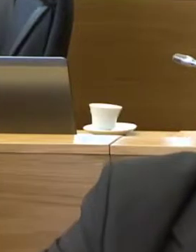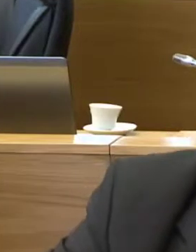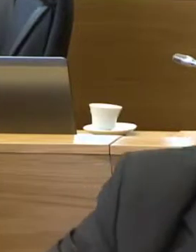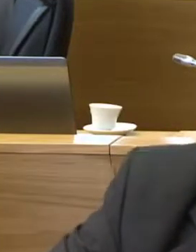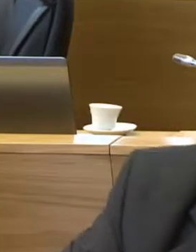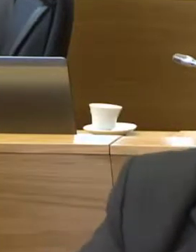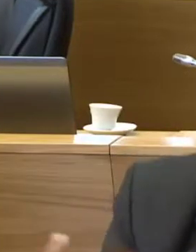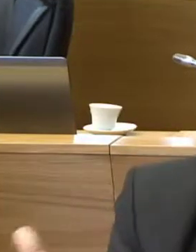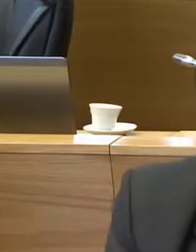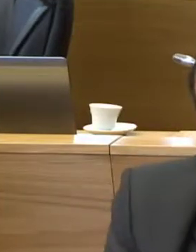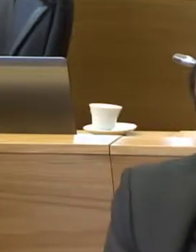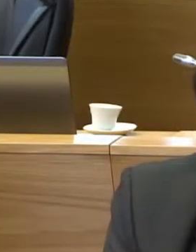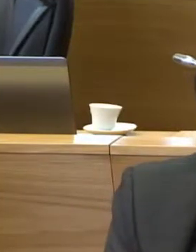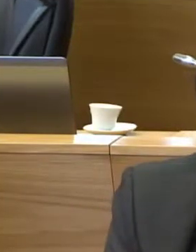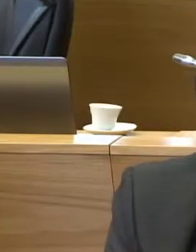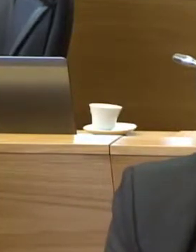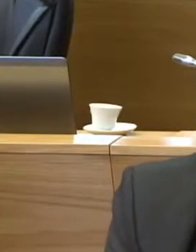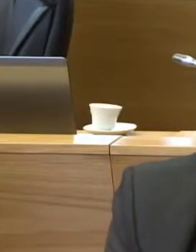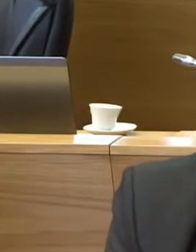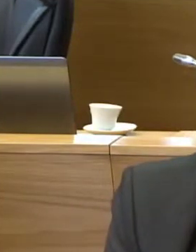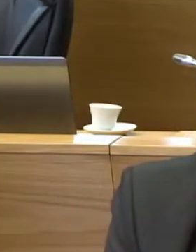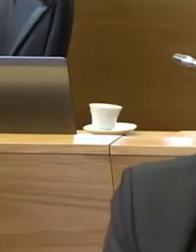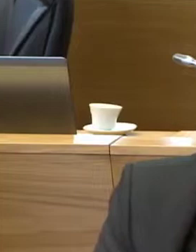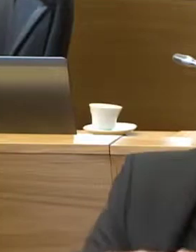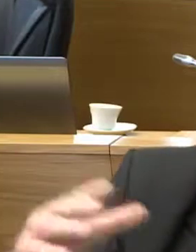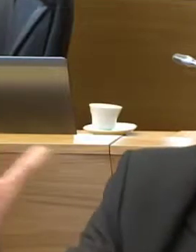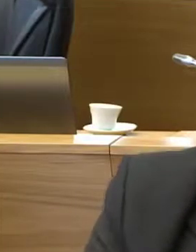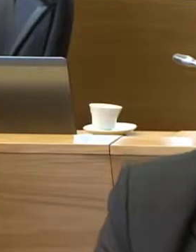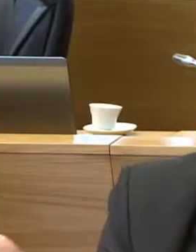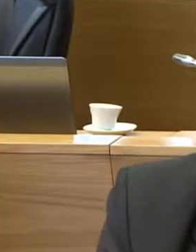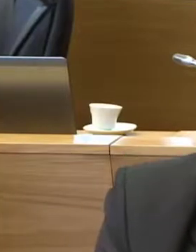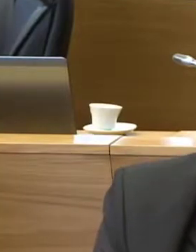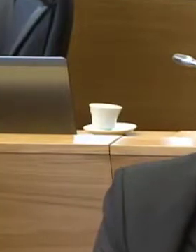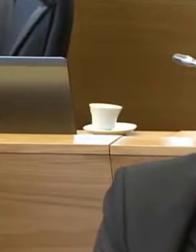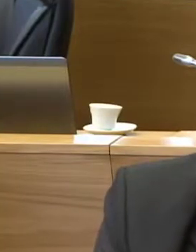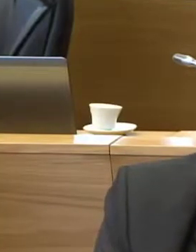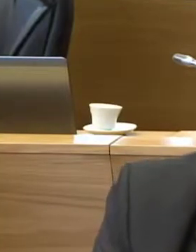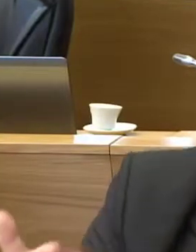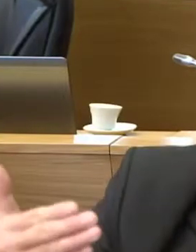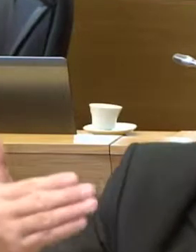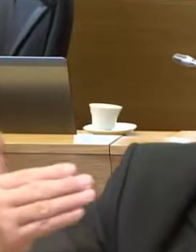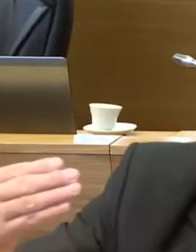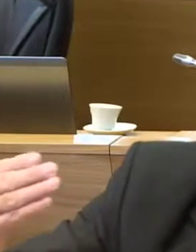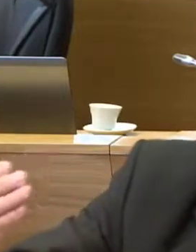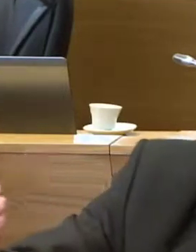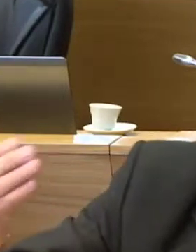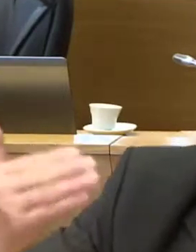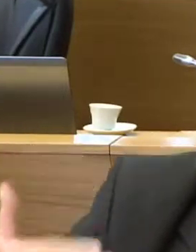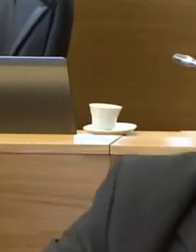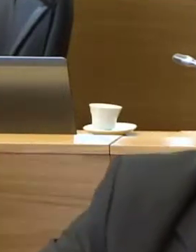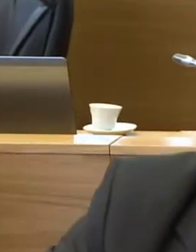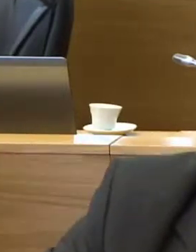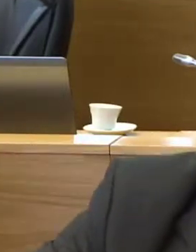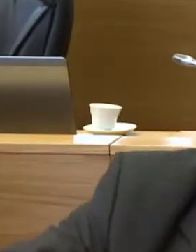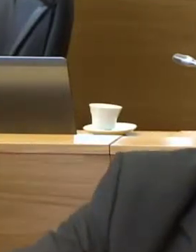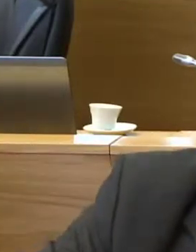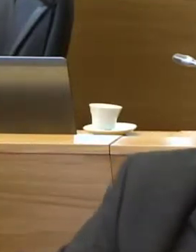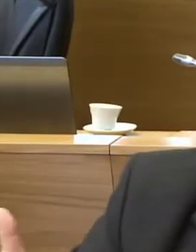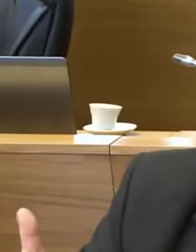já saiu de linha, mas no momento nós temos que fazer essa frota, de qualquer maneira, rodar. E depois se vê o